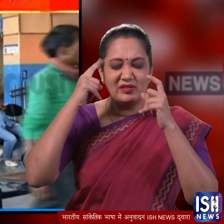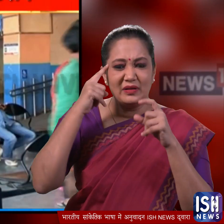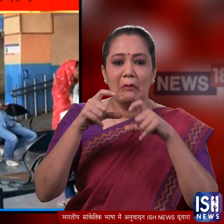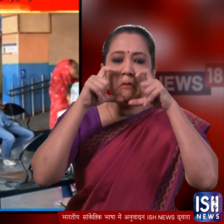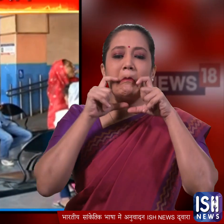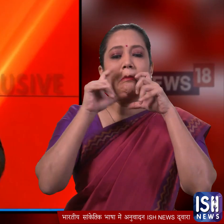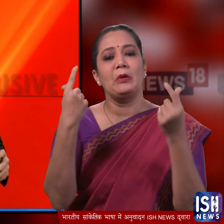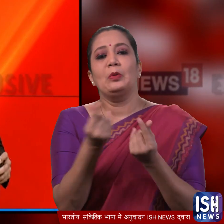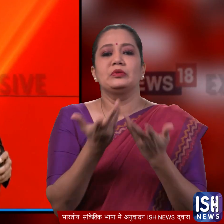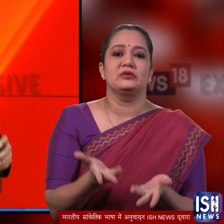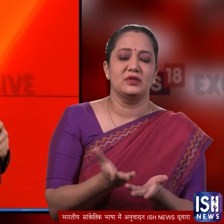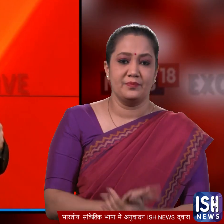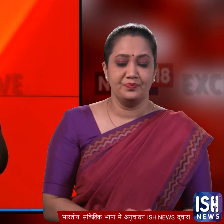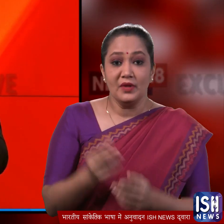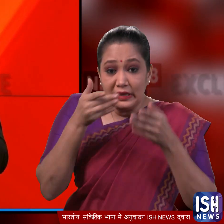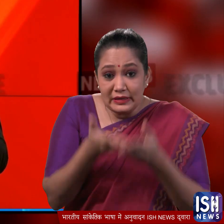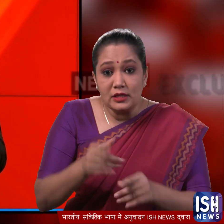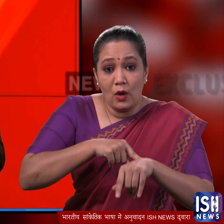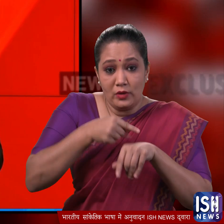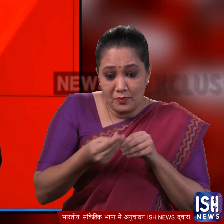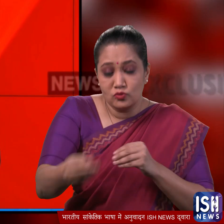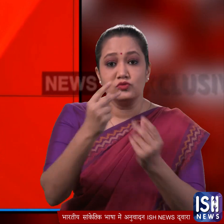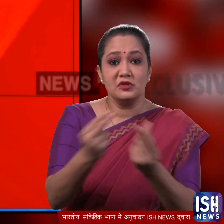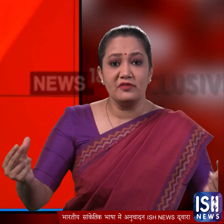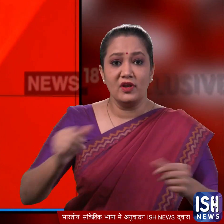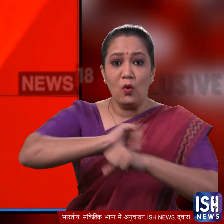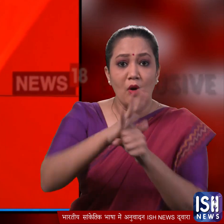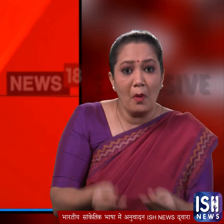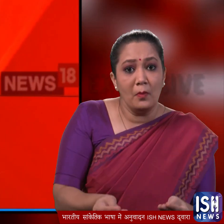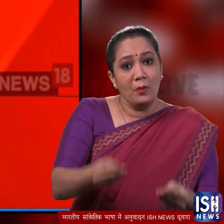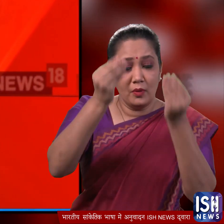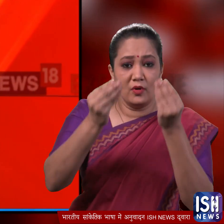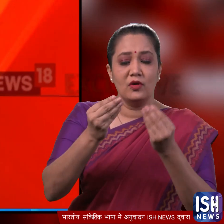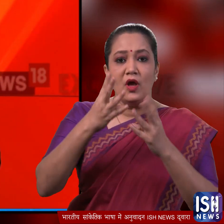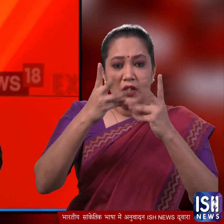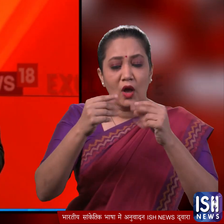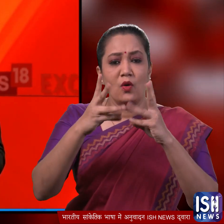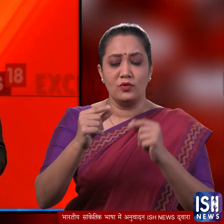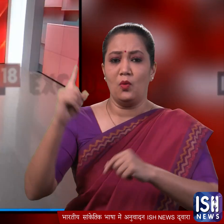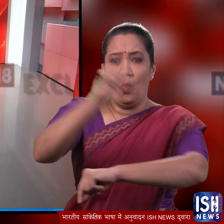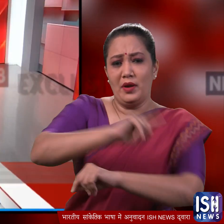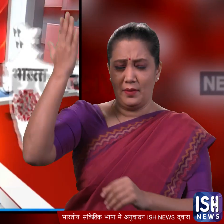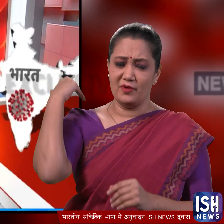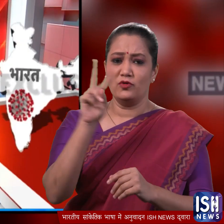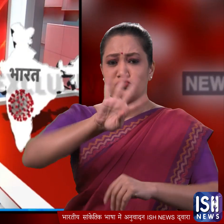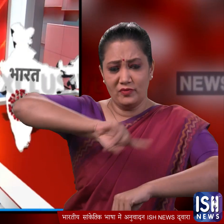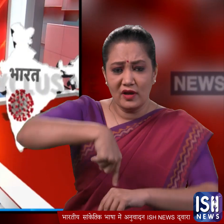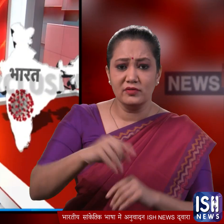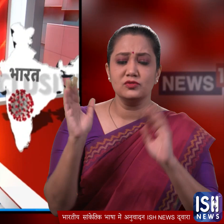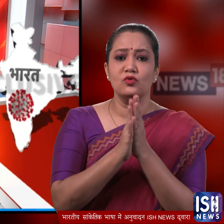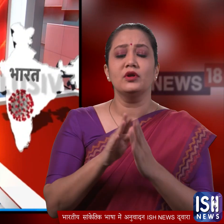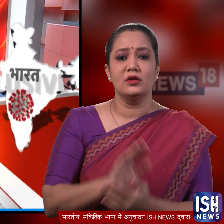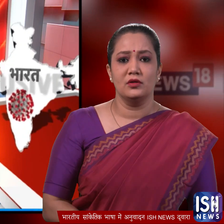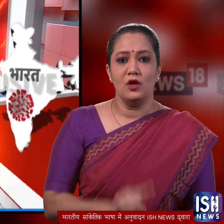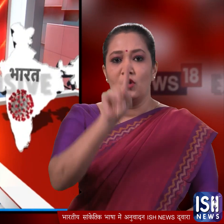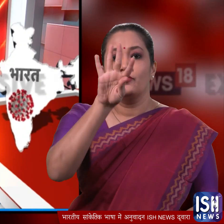रस्म अदायगी। और ऐसा तब है जब दिवाली की हलचल के बीच कोरोना के मरीजों की संख्या बढ़ने लगी और आंकड़ों के मुताबिक एक दिन पहले 24 घंटे में